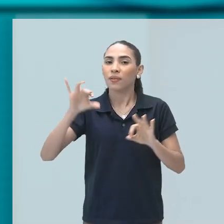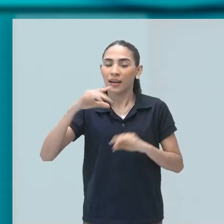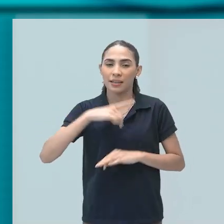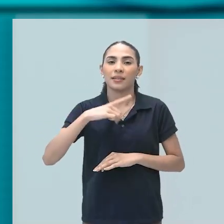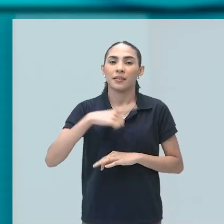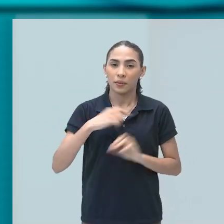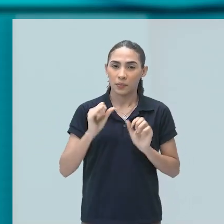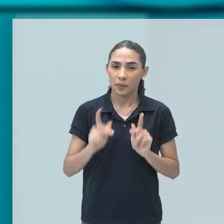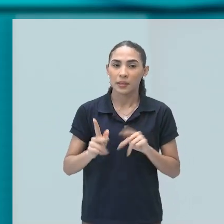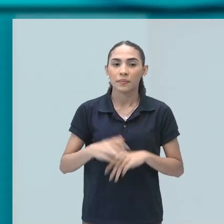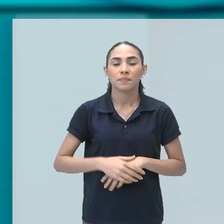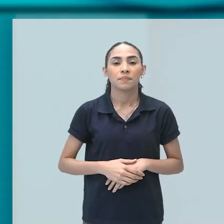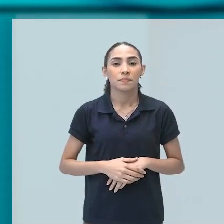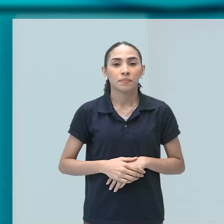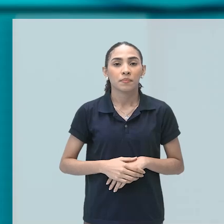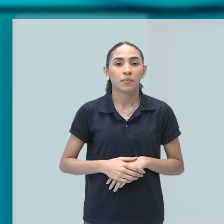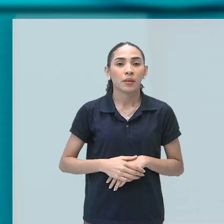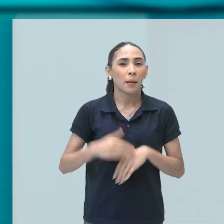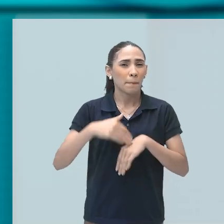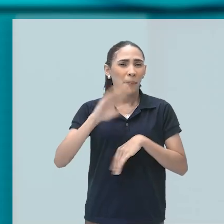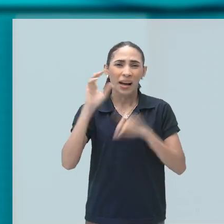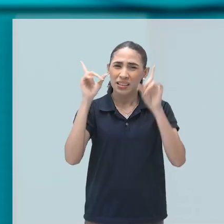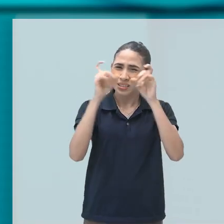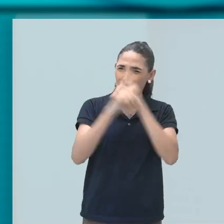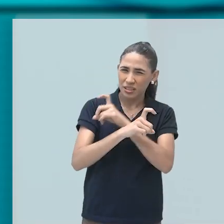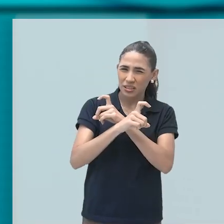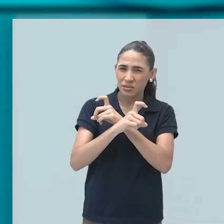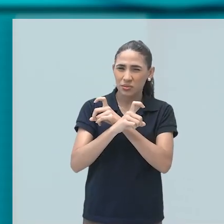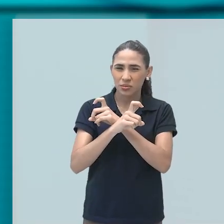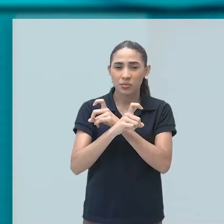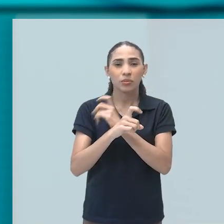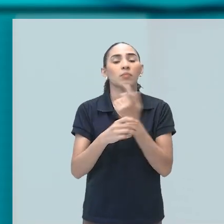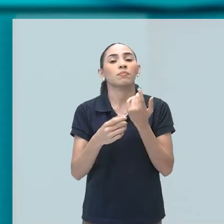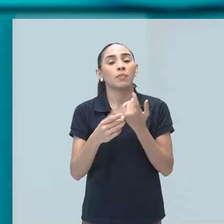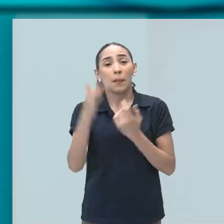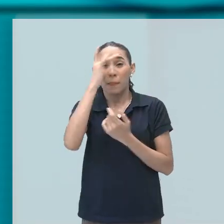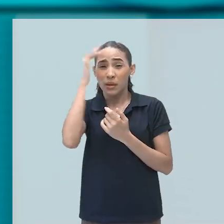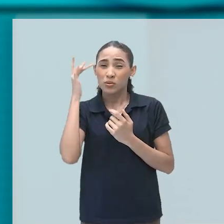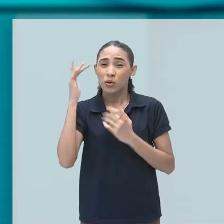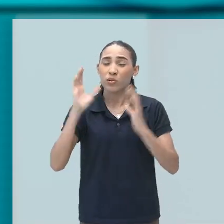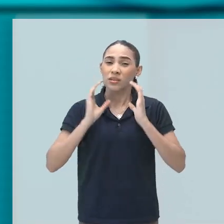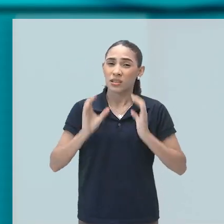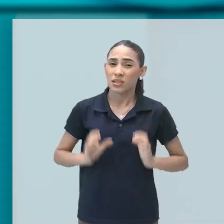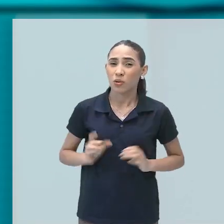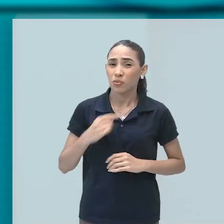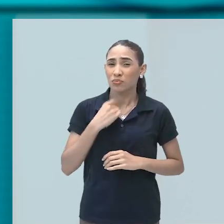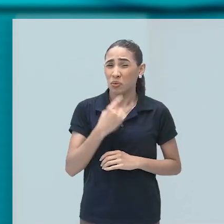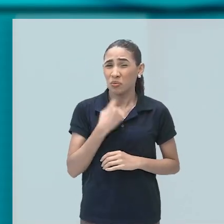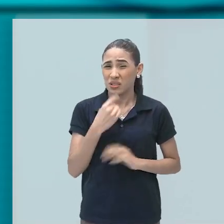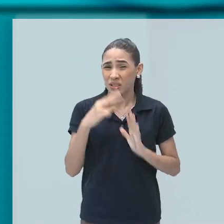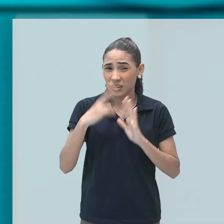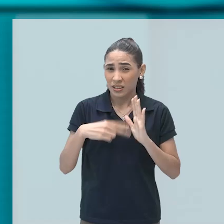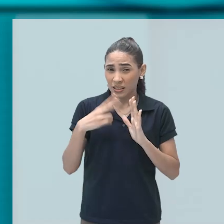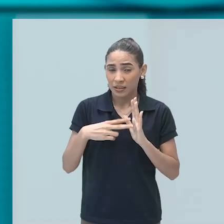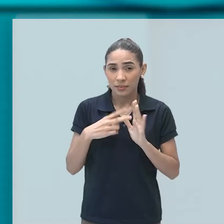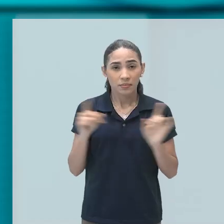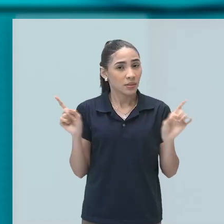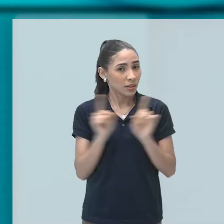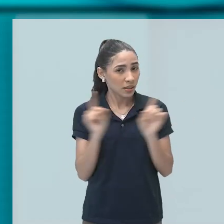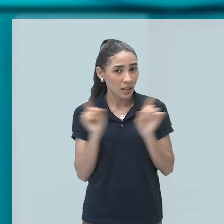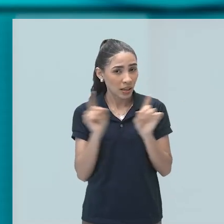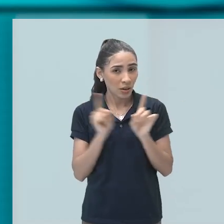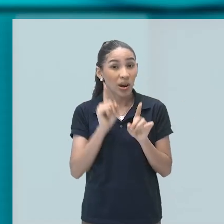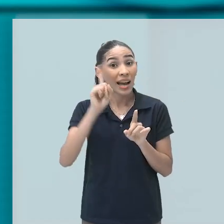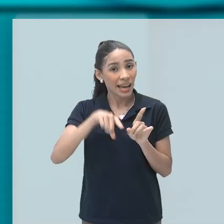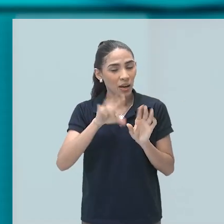vai ter. É para tornar mais complexo, mais complicado e para que o cidadão comum não saiba ler e não tenha acesso? Não.